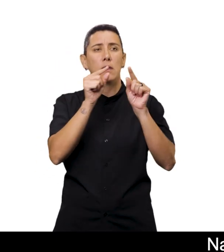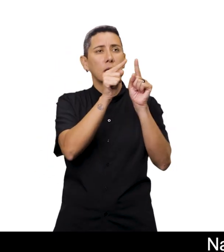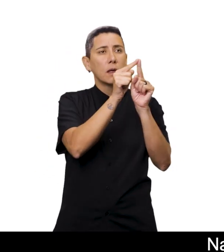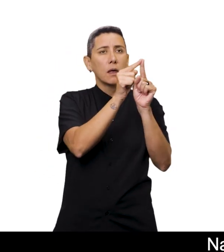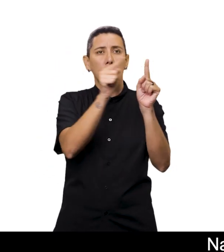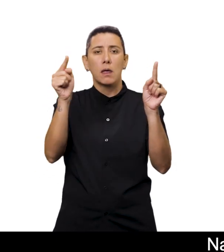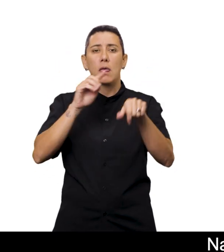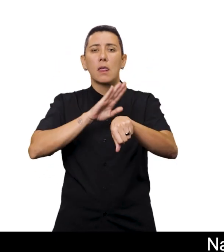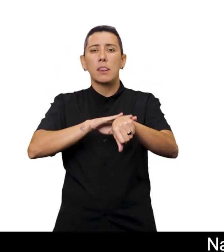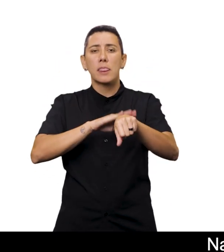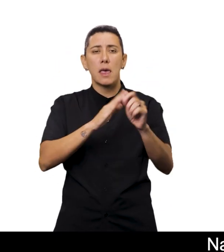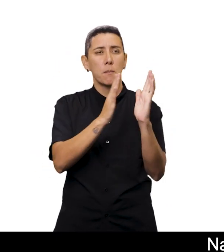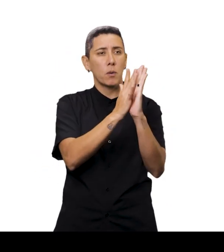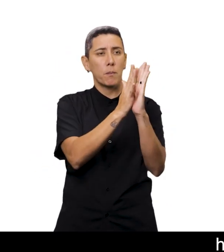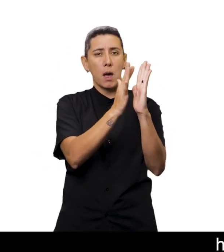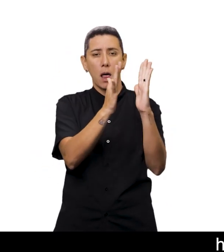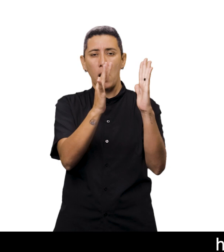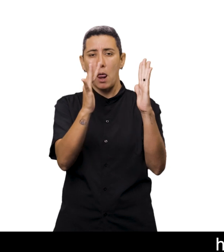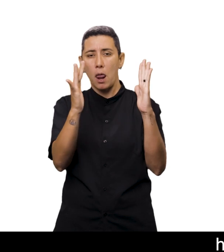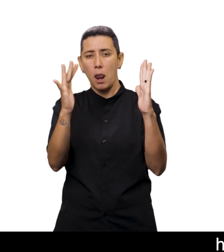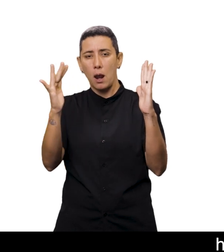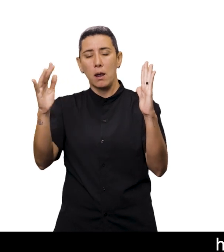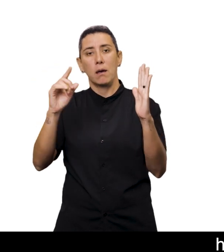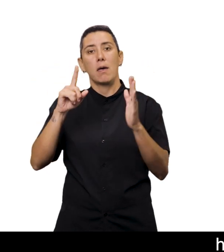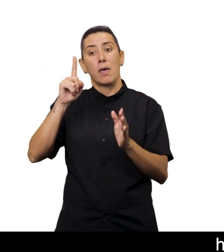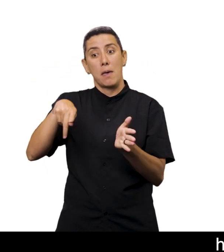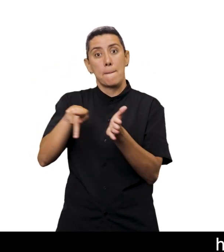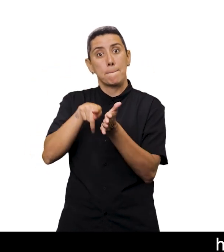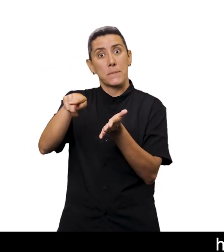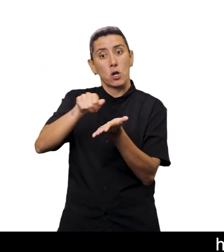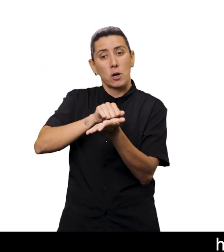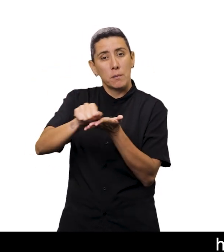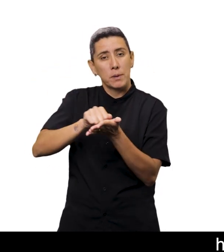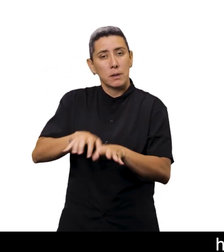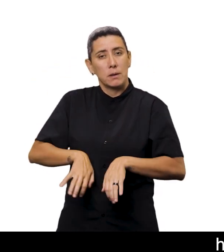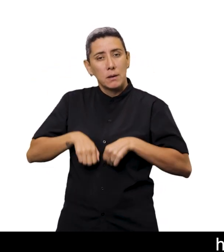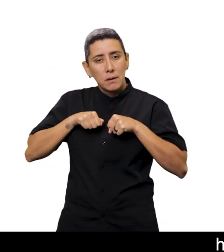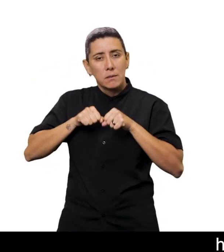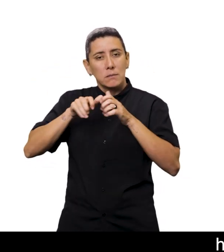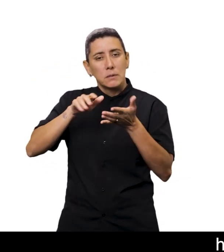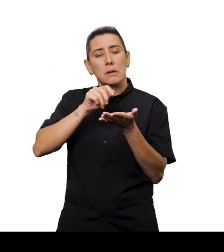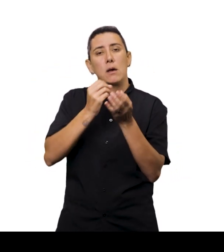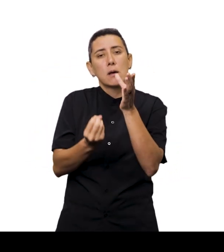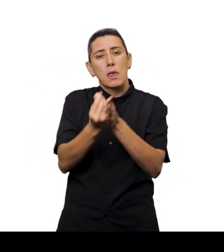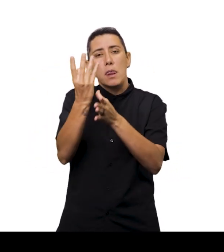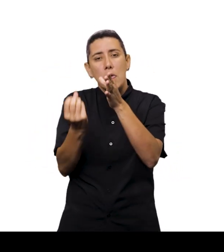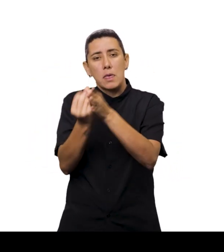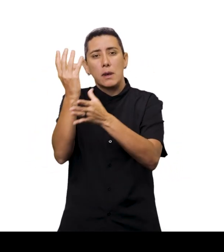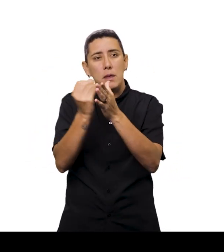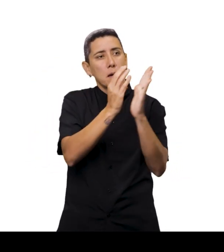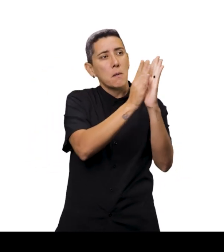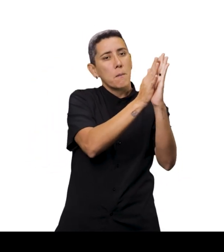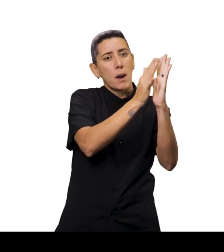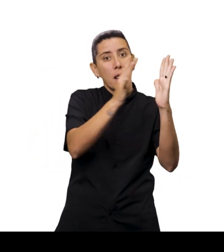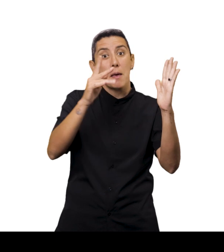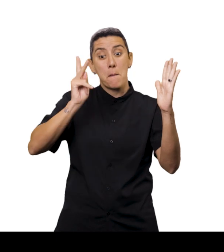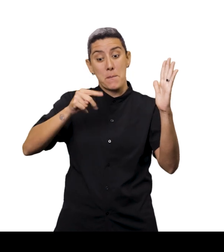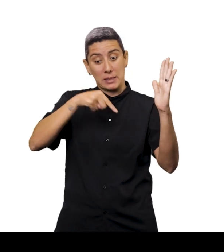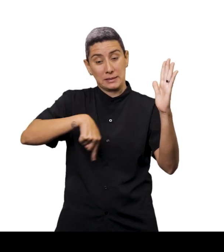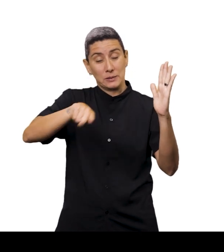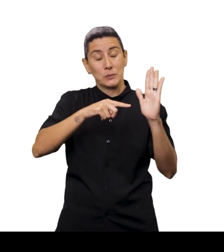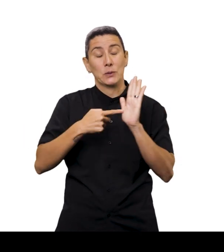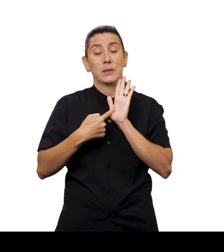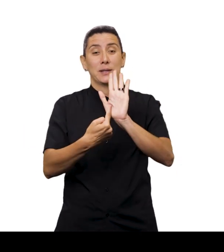da sala, por sua vez, há uma linha do tempo da atuação das serigrafistas, que foi construída pelas